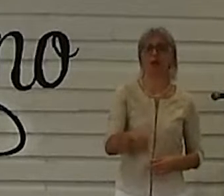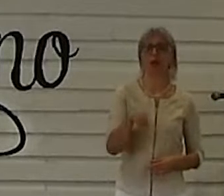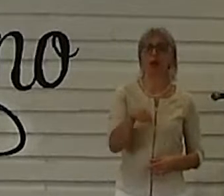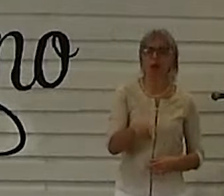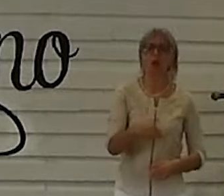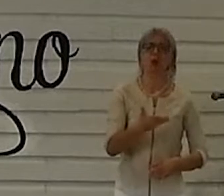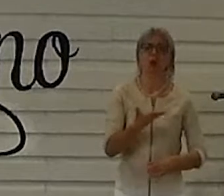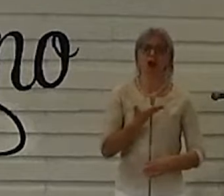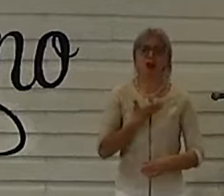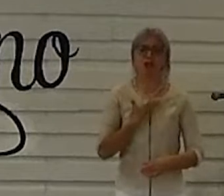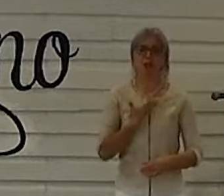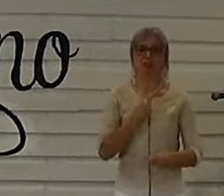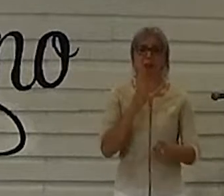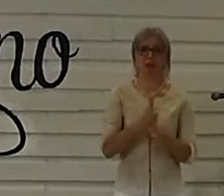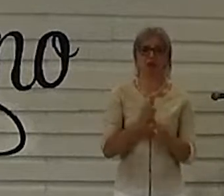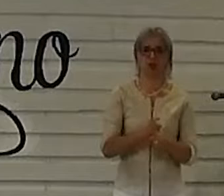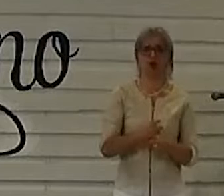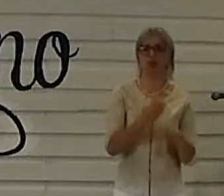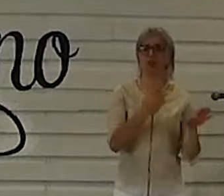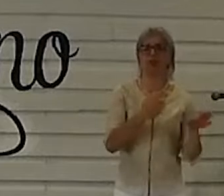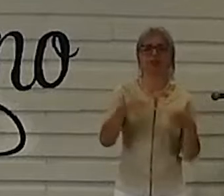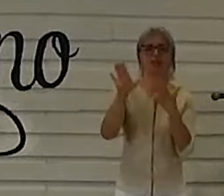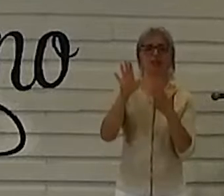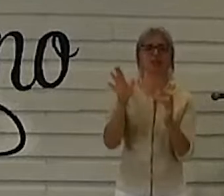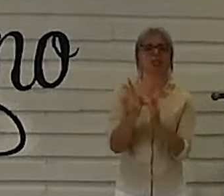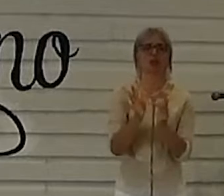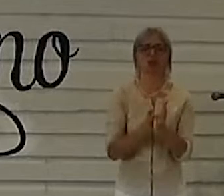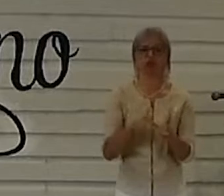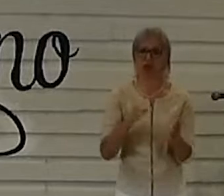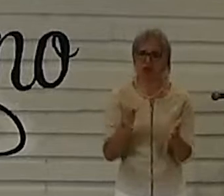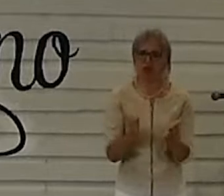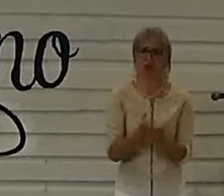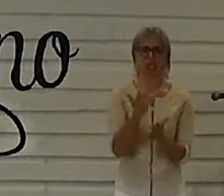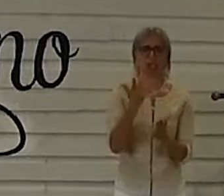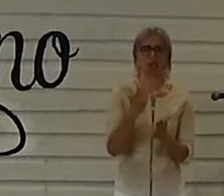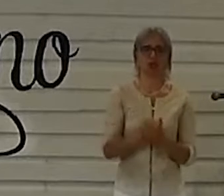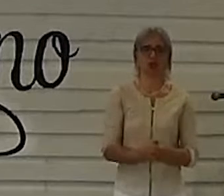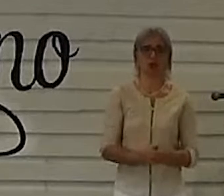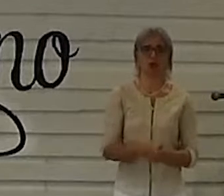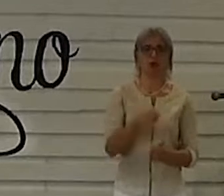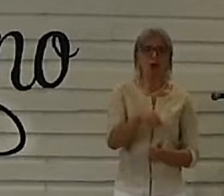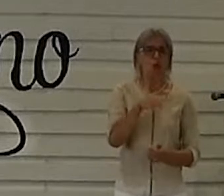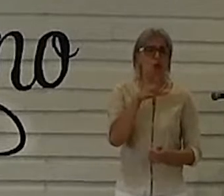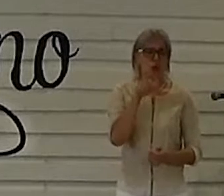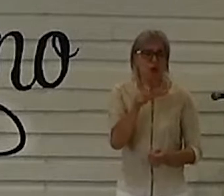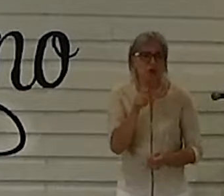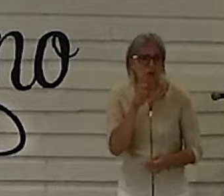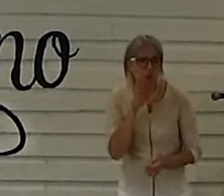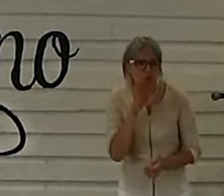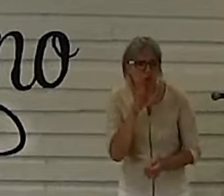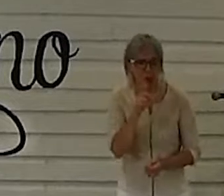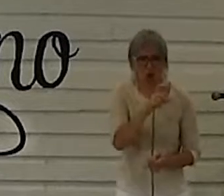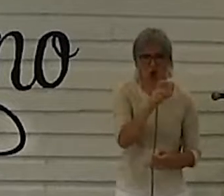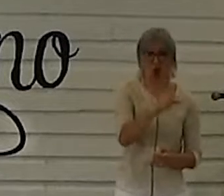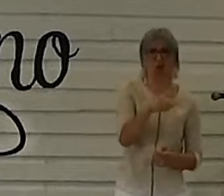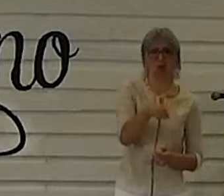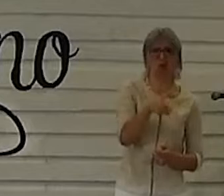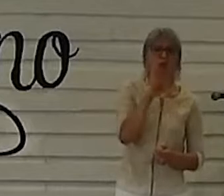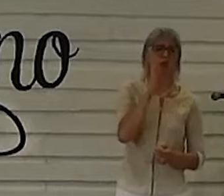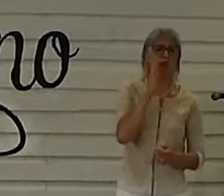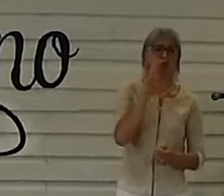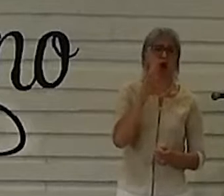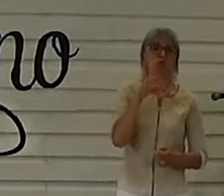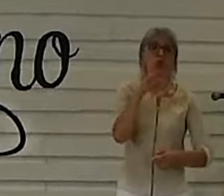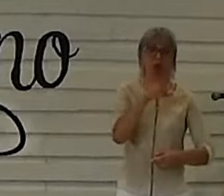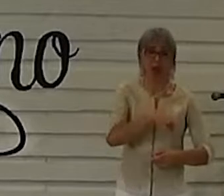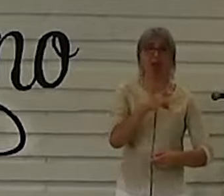salvezza in Gesù Cristo. Ed era un uomo che faceva elemosine, era un uomo che pregava tre volte al giorno, era un